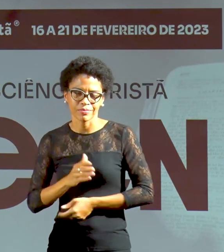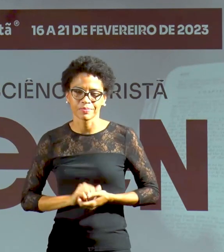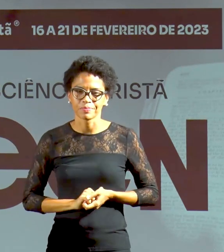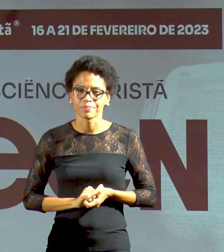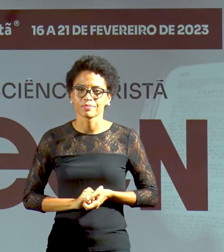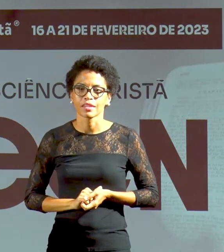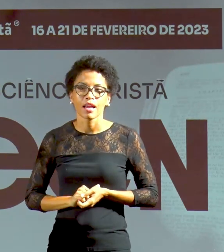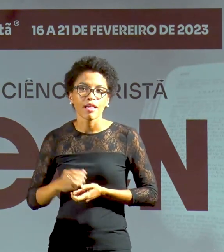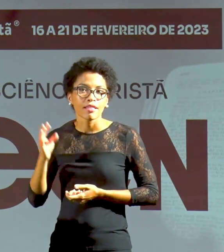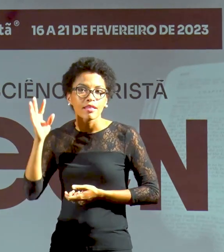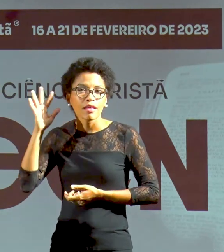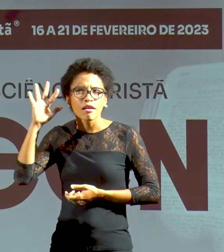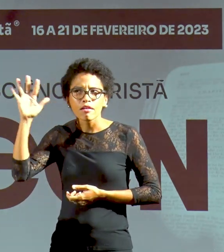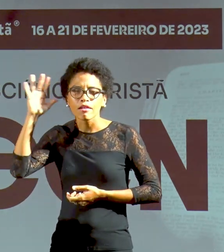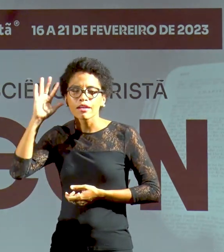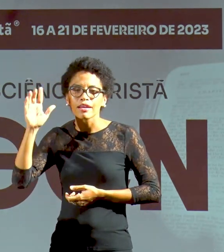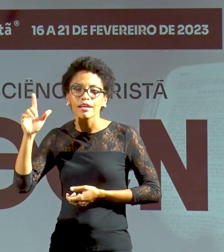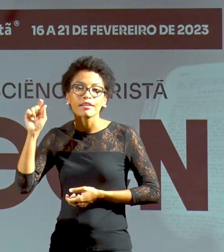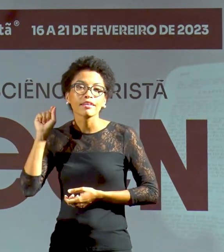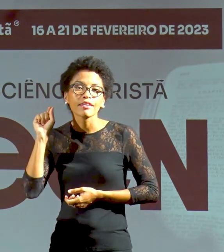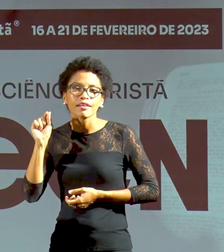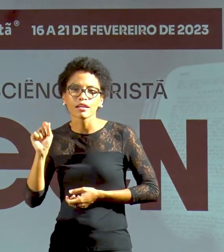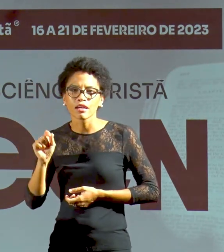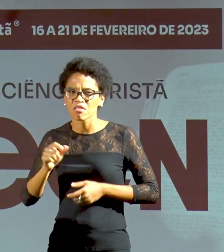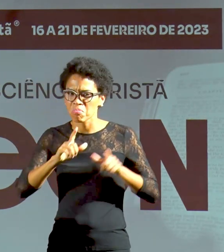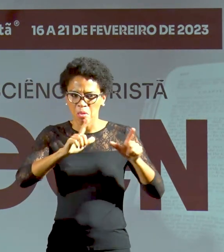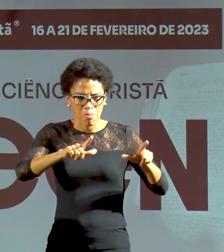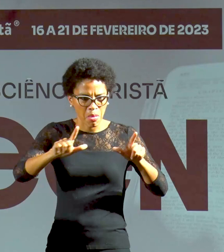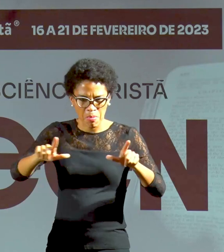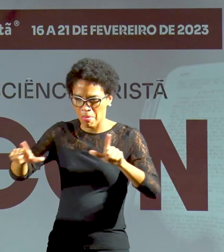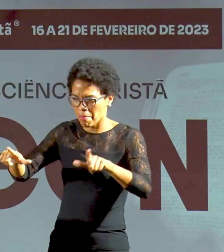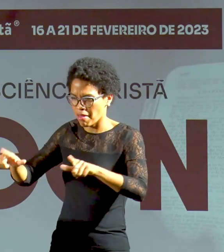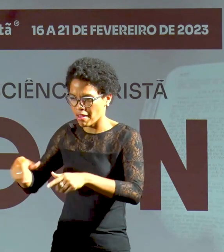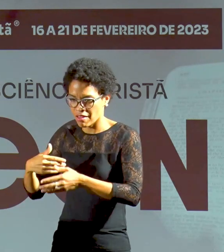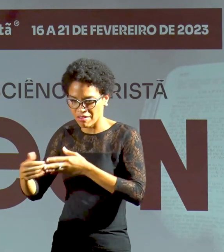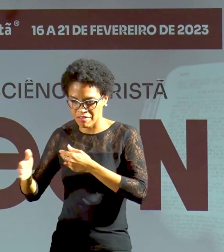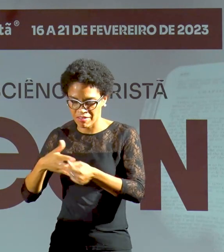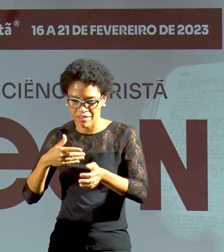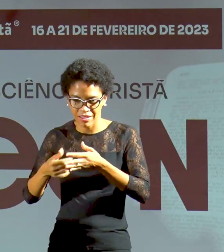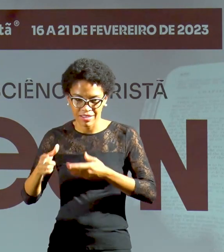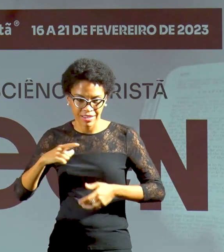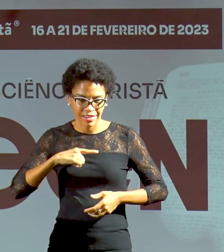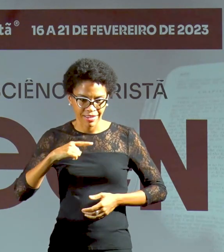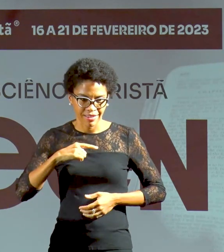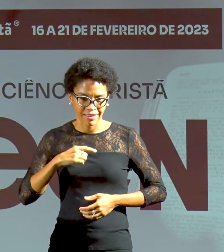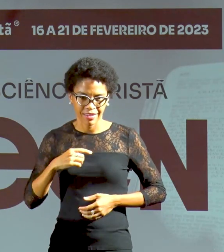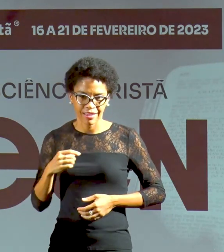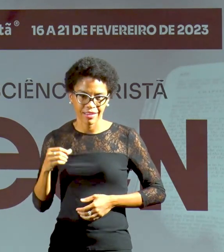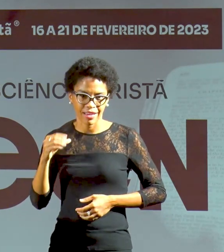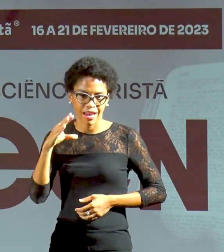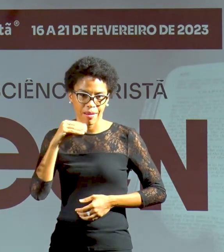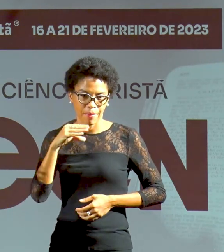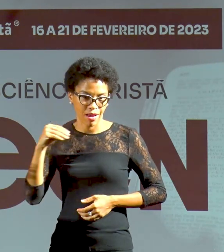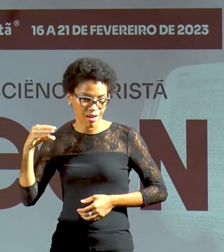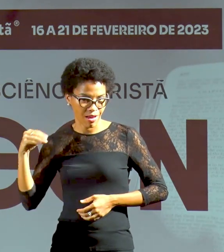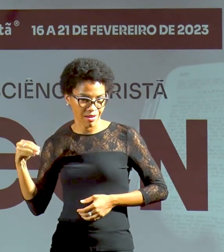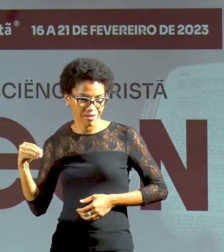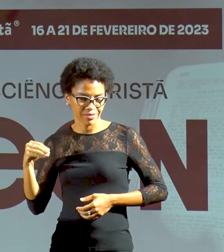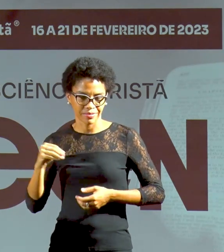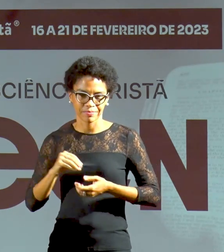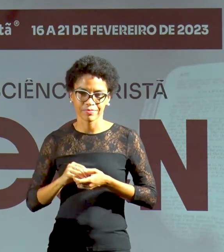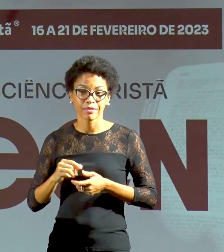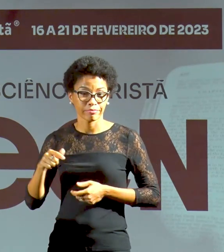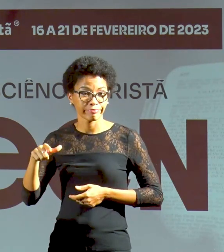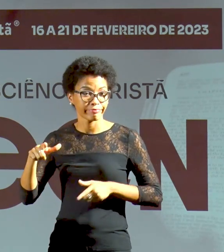que em todo e qualquer lugar que há uma aglomeração de adolescentes aqui